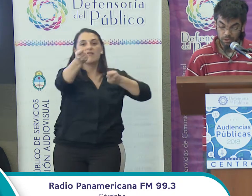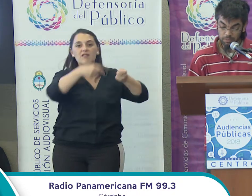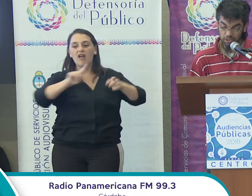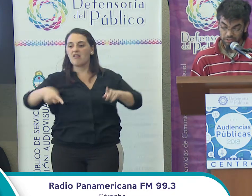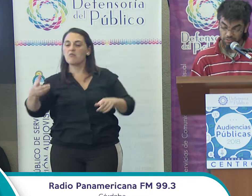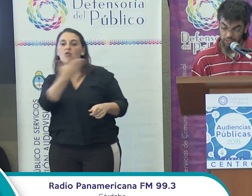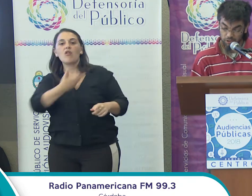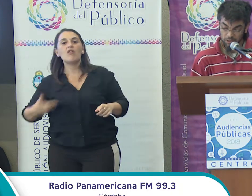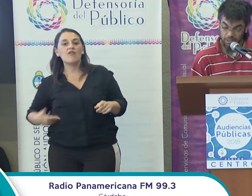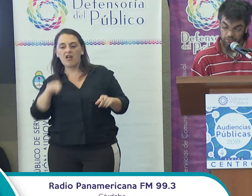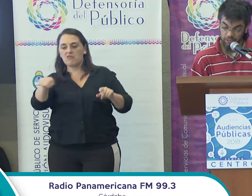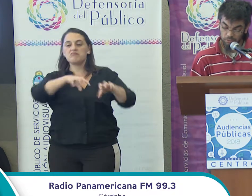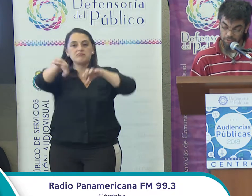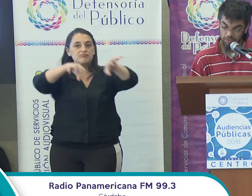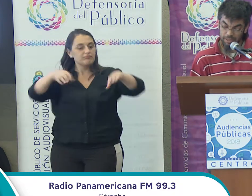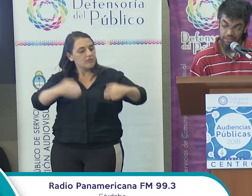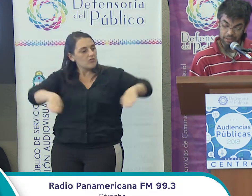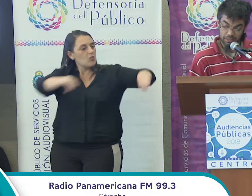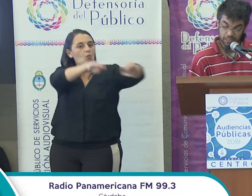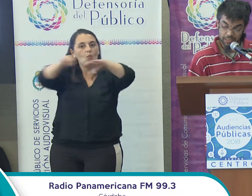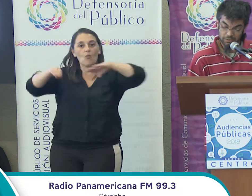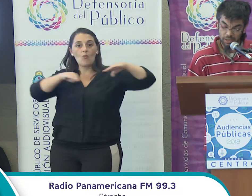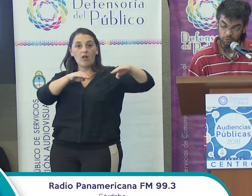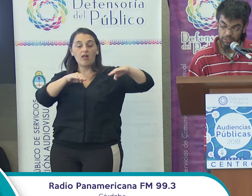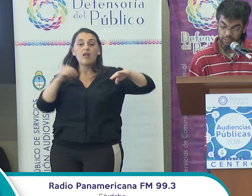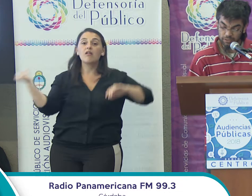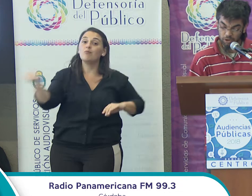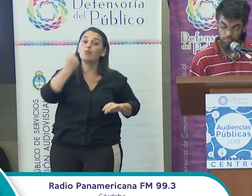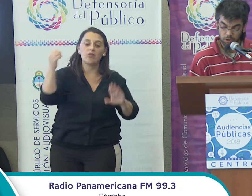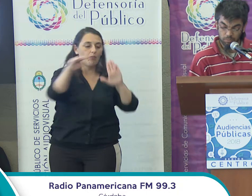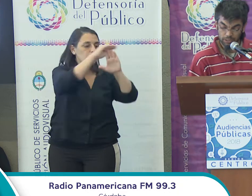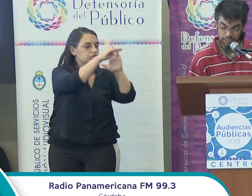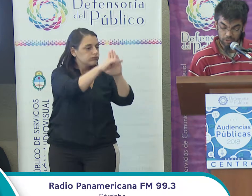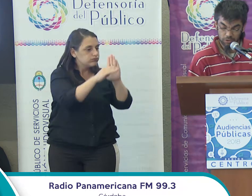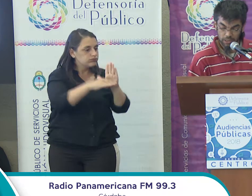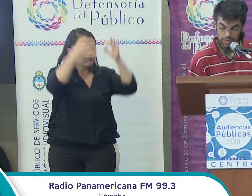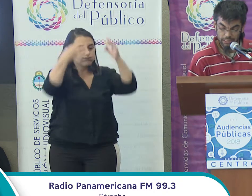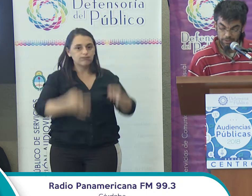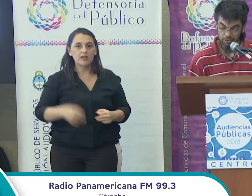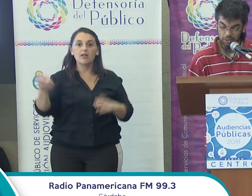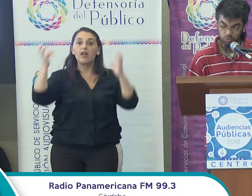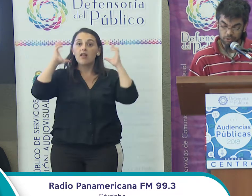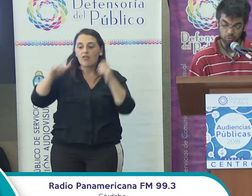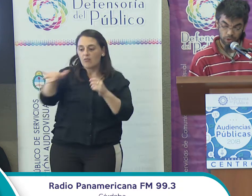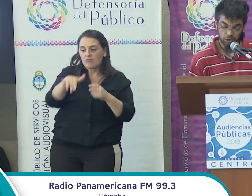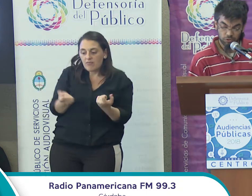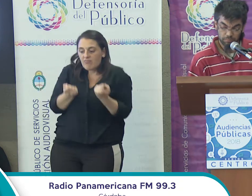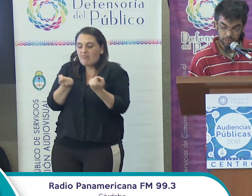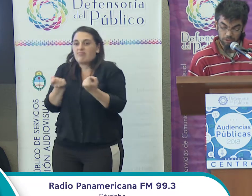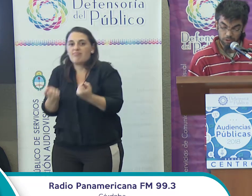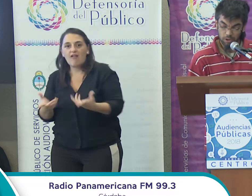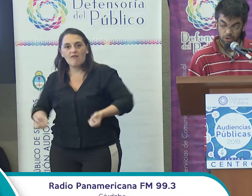creemos necesario que se ejecuten medidas destinadas a fortalecer los medios a través de su